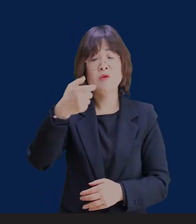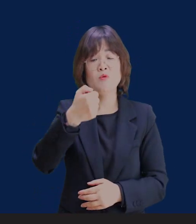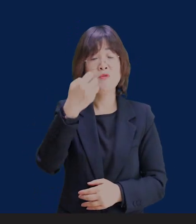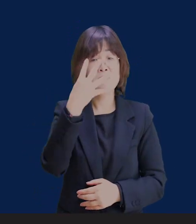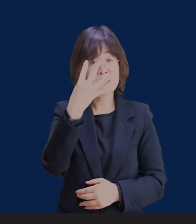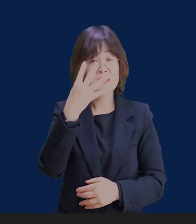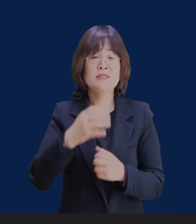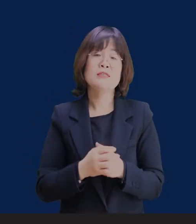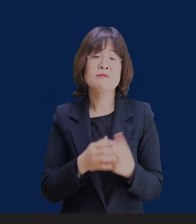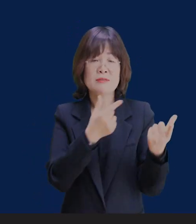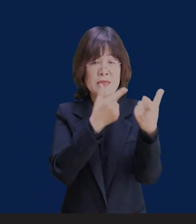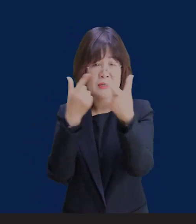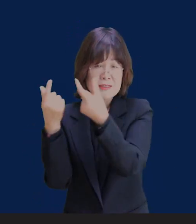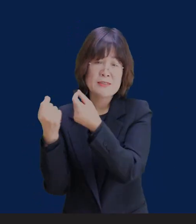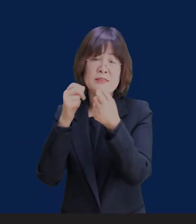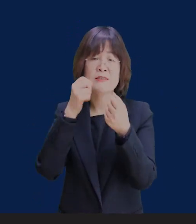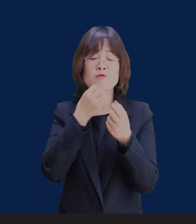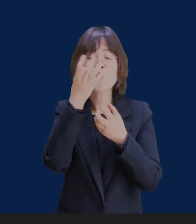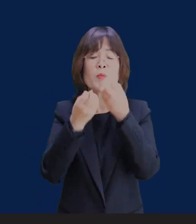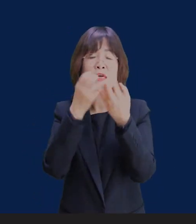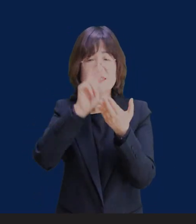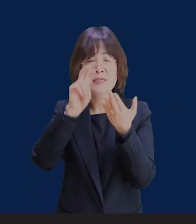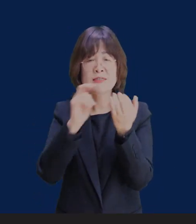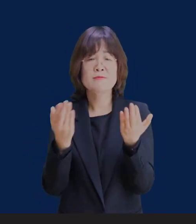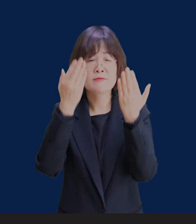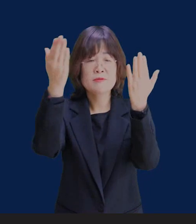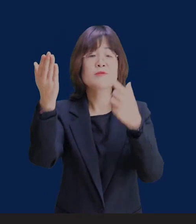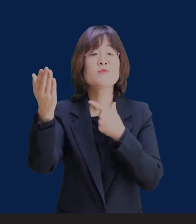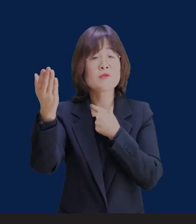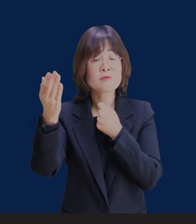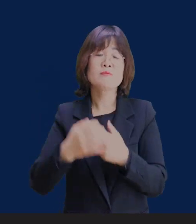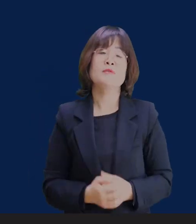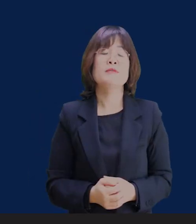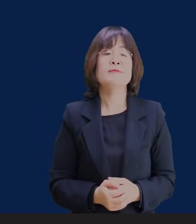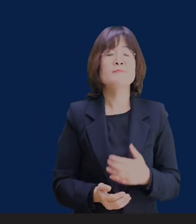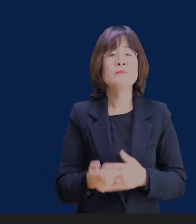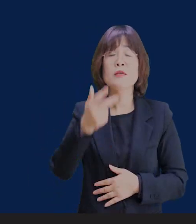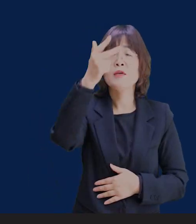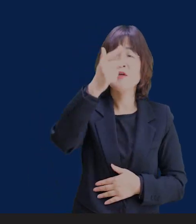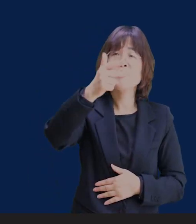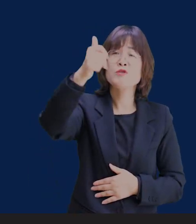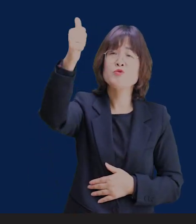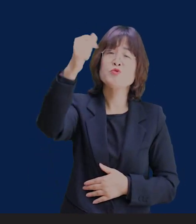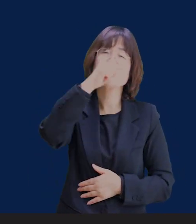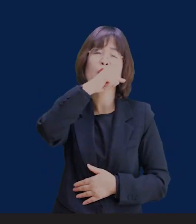우리 찬송가 254장 우리 함께 이 찬양 고백하며 나가겠습니다.